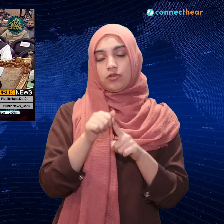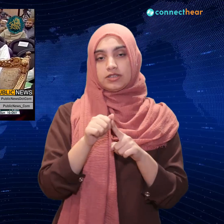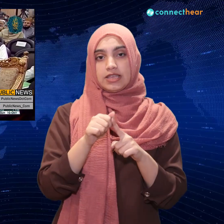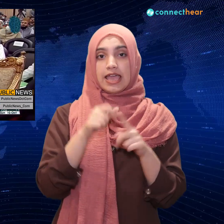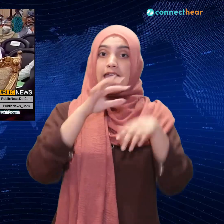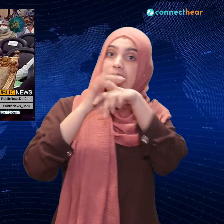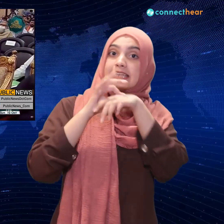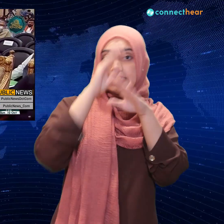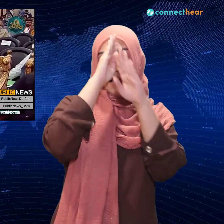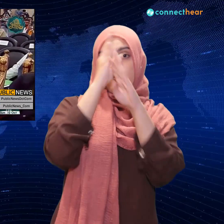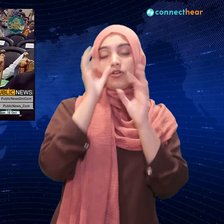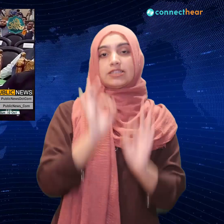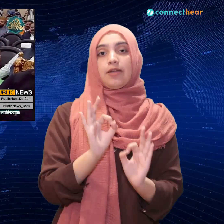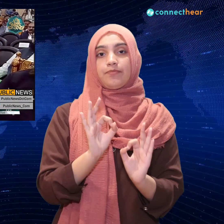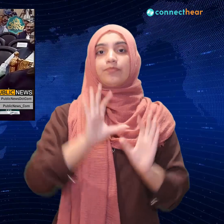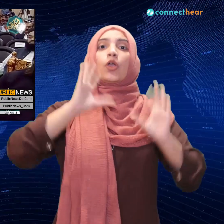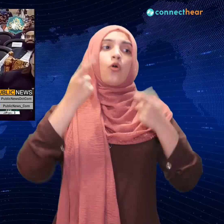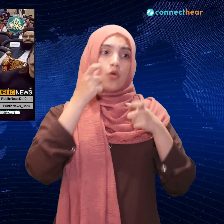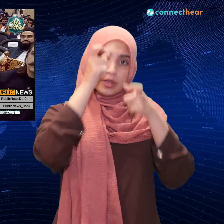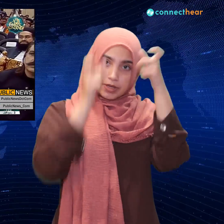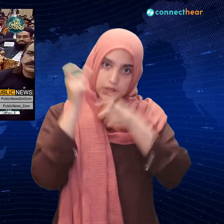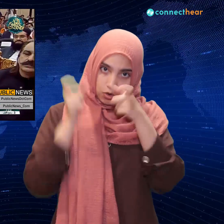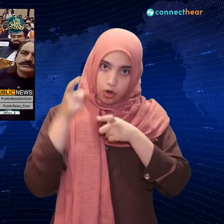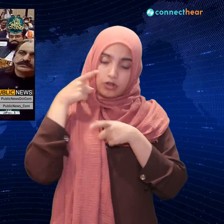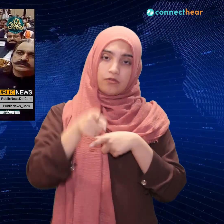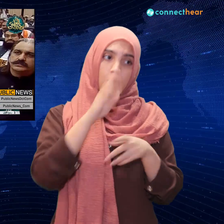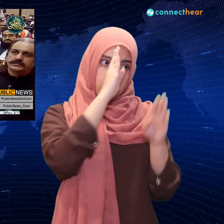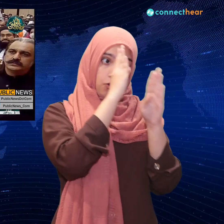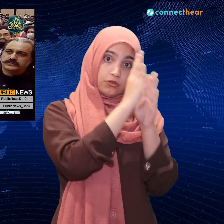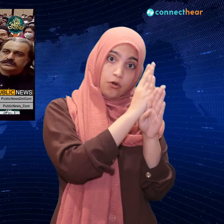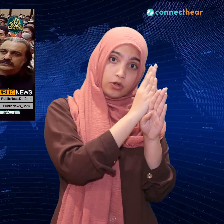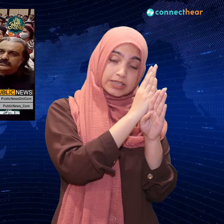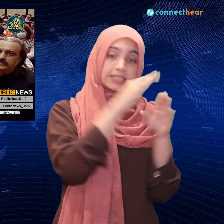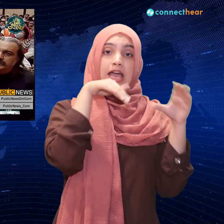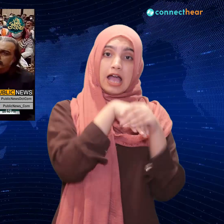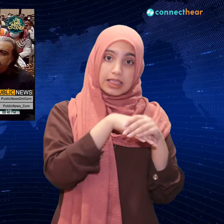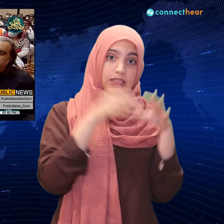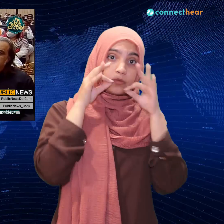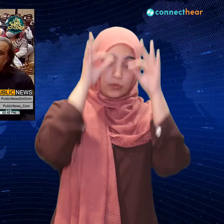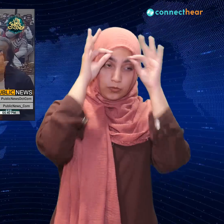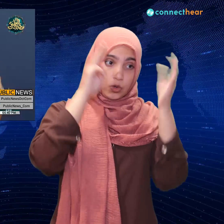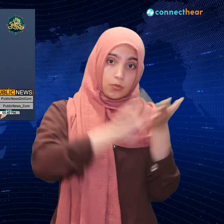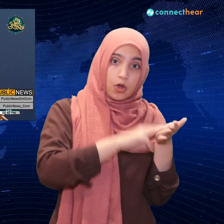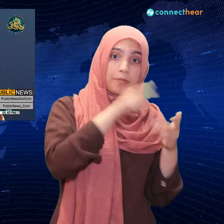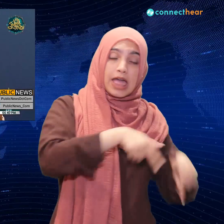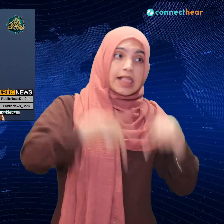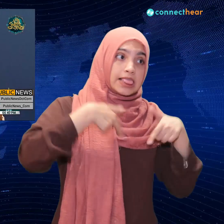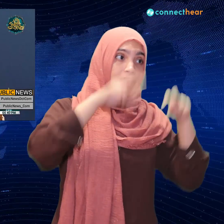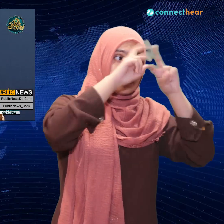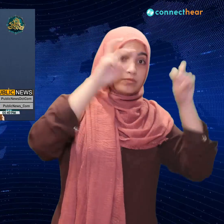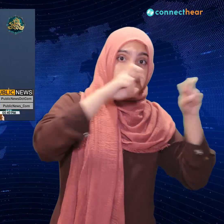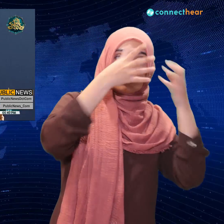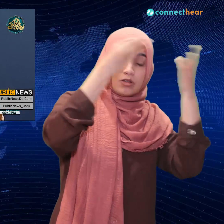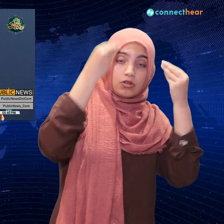جو بھی ان کی سنت پہ چلے اور جو سب سے بڑے ان کی سنت پہ چلنے والے یہ بڑے بڑے صوفی تھے اس